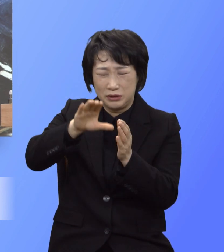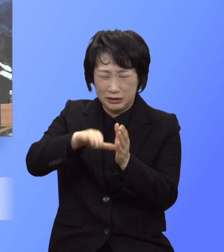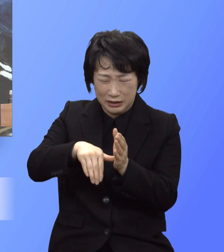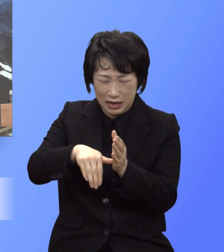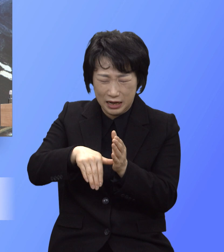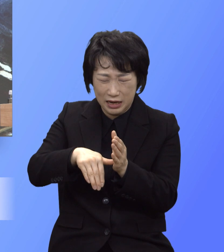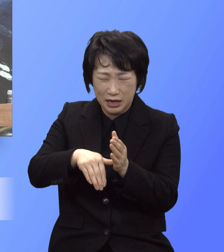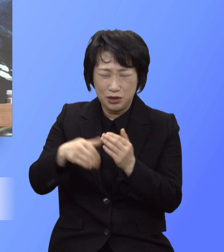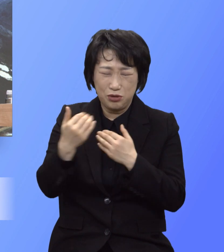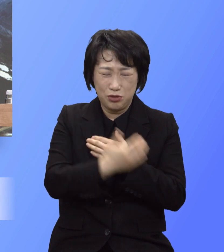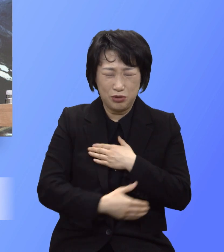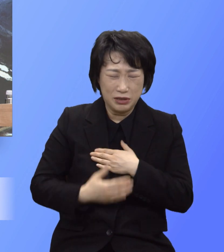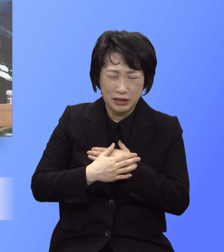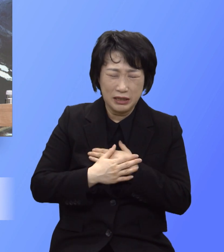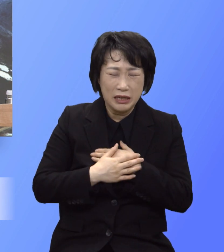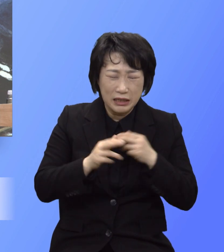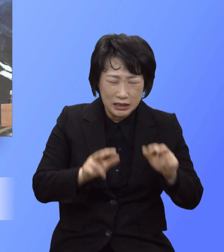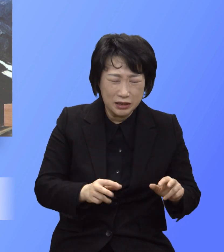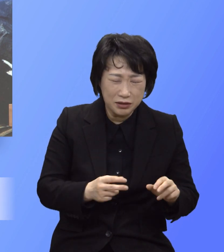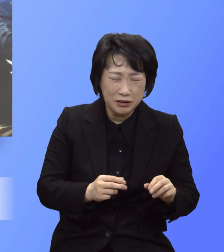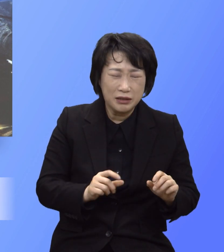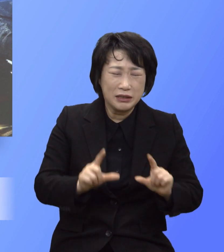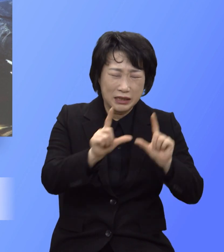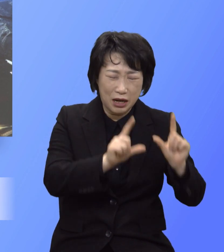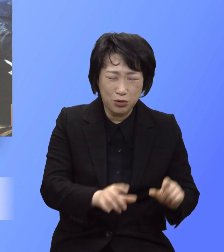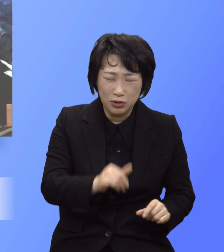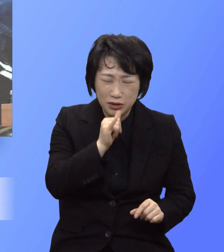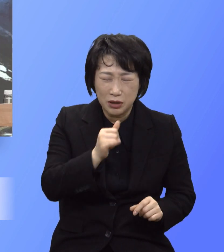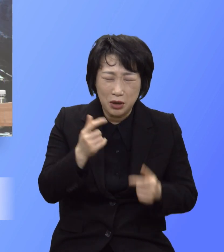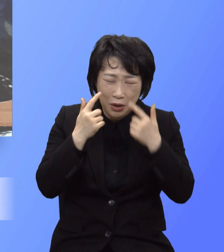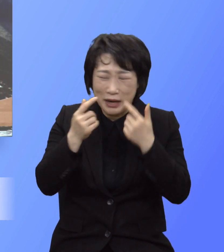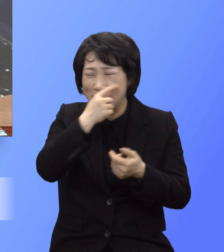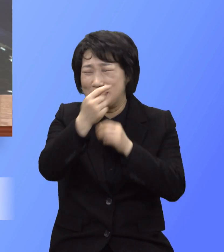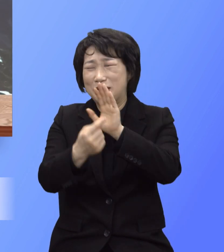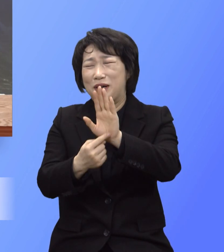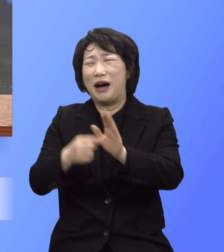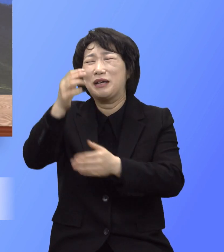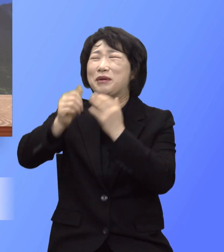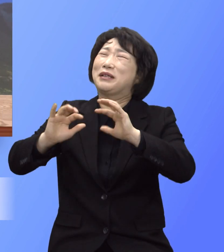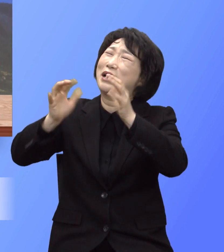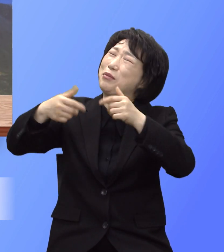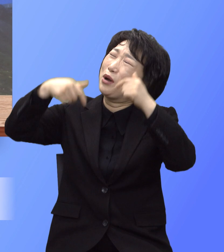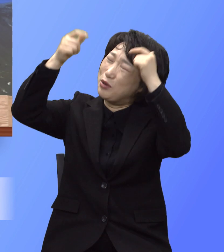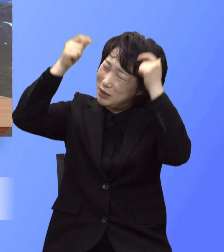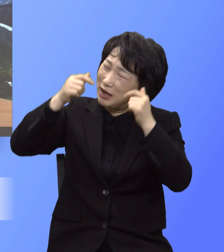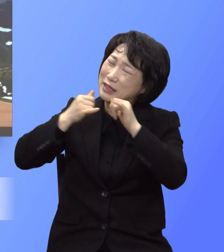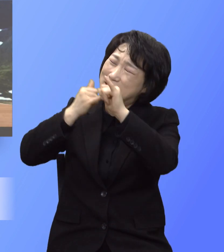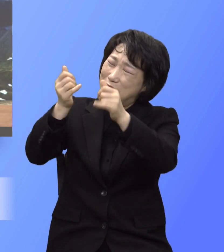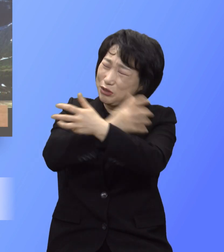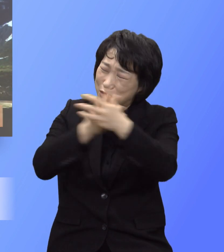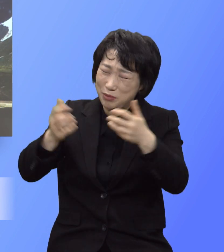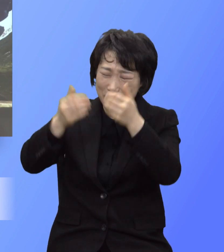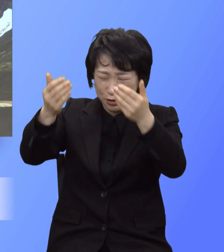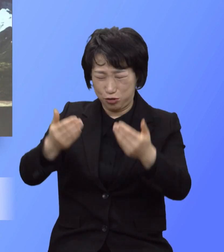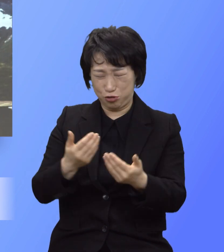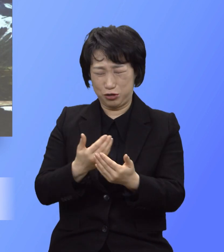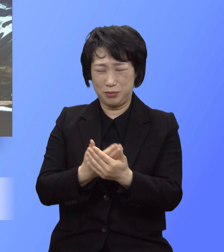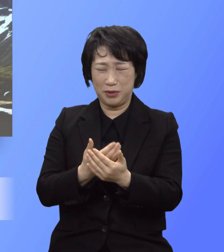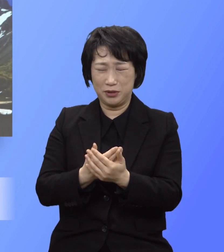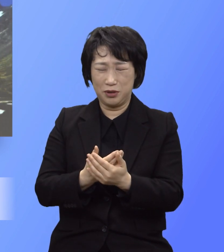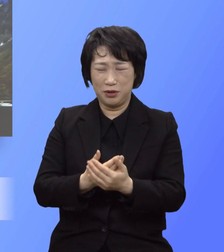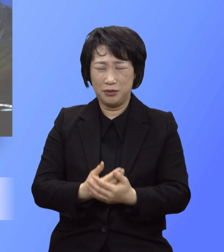때에 육신의 때가 살았음을 확증하는 하늘의 면류관과 상으로 가득하게